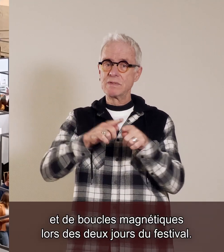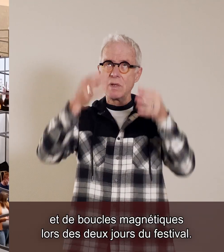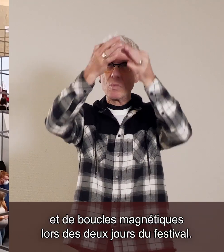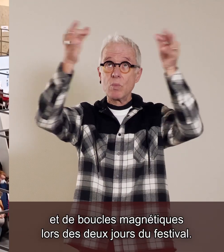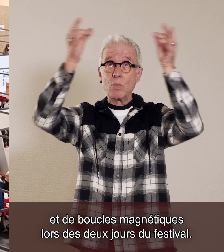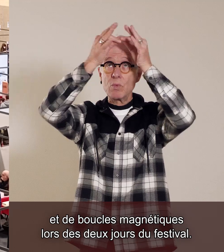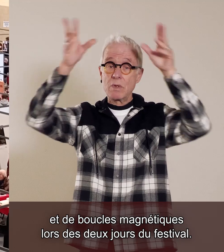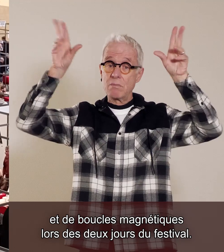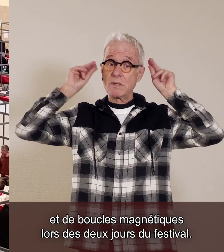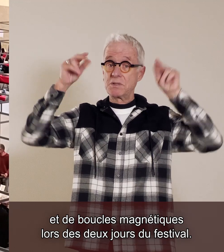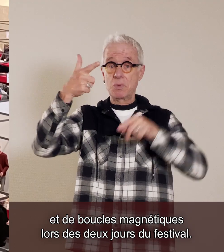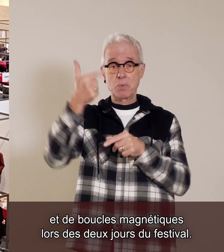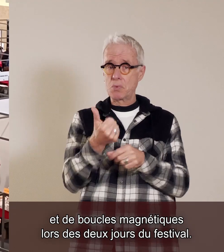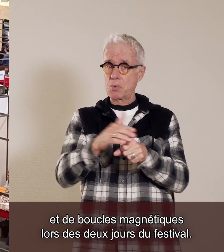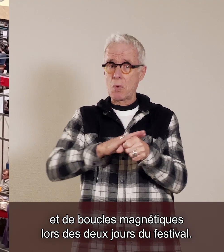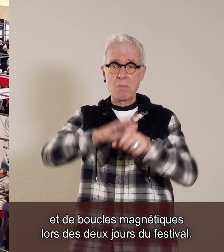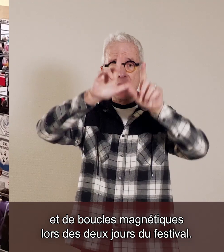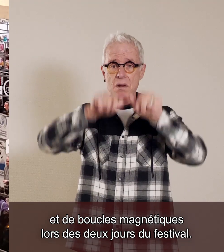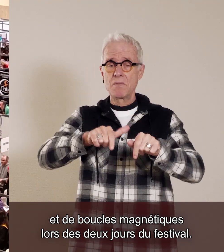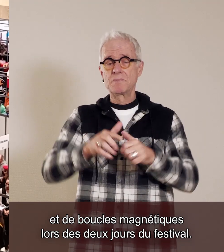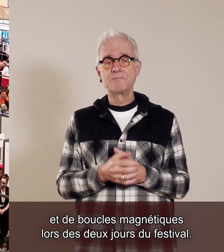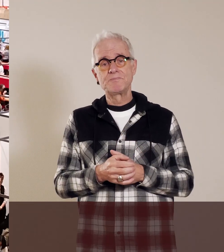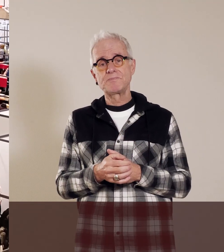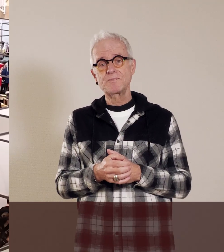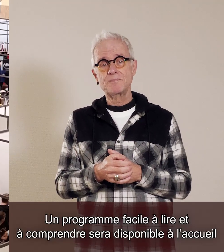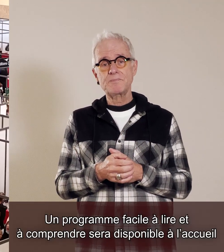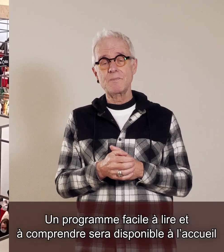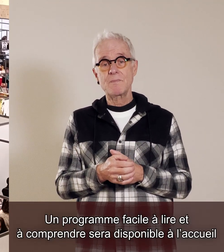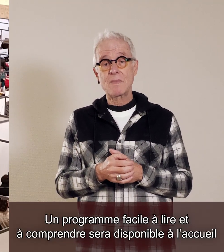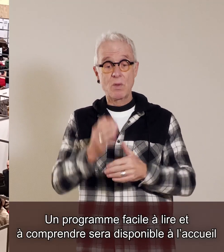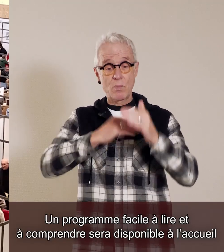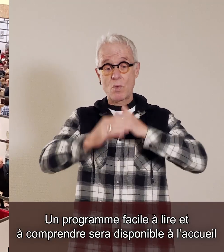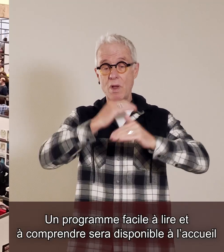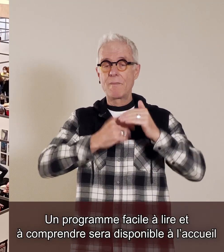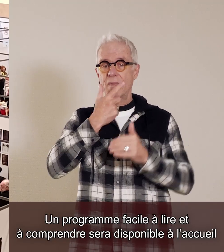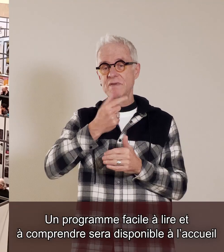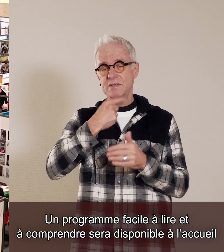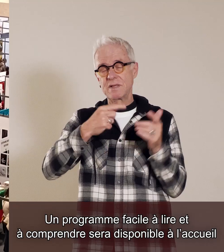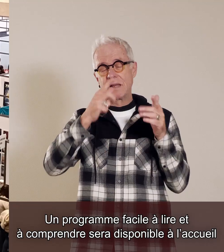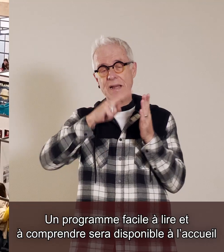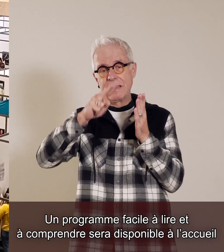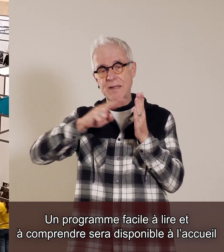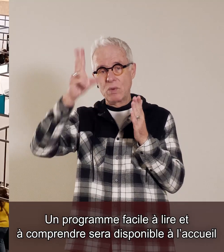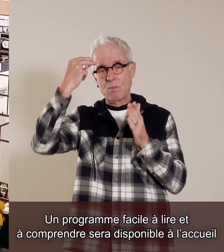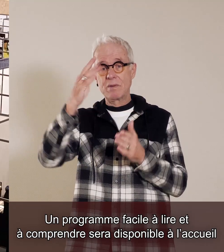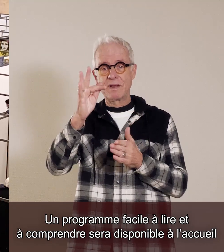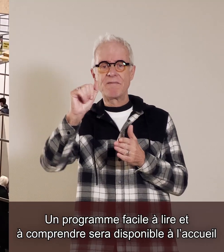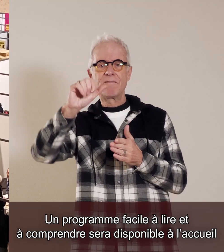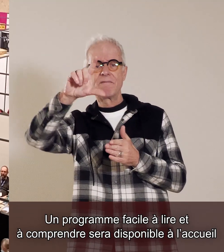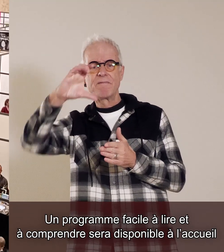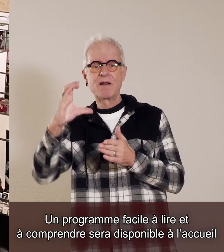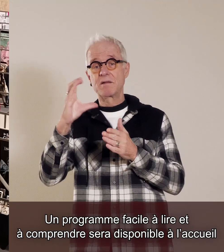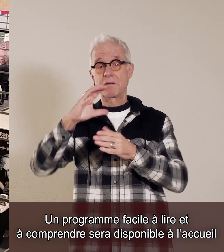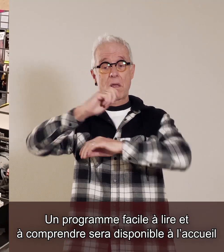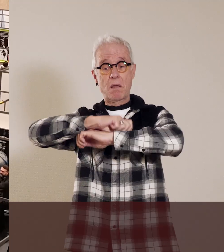boucles magnétiques lors des deux jours du festival. Un programme facile à lire et à comprendre sera disponible